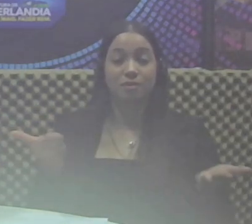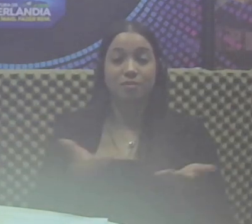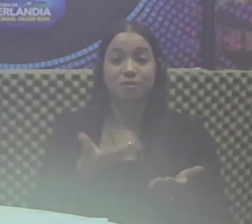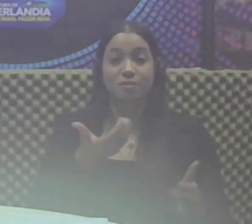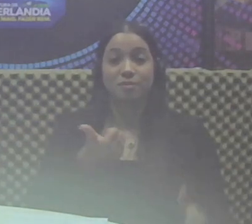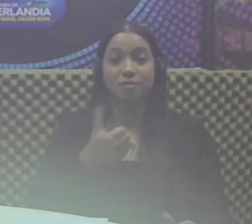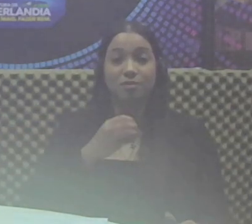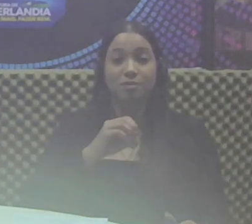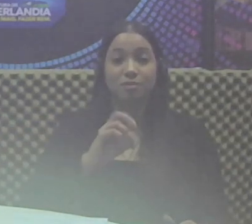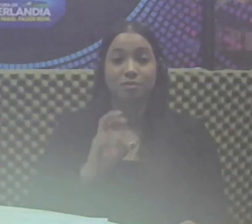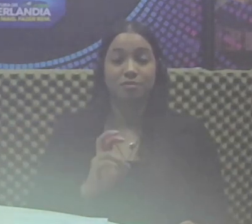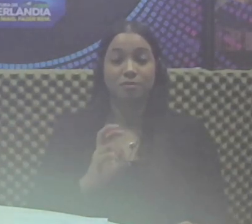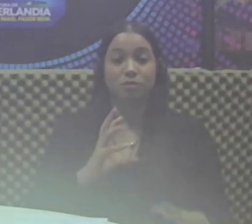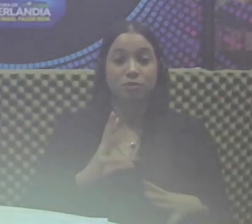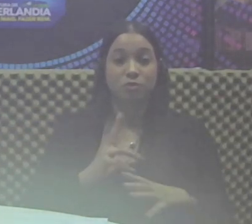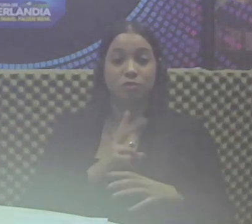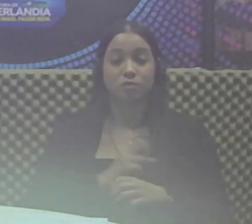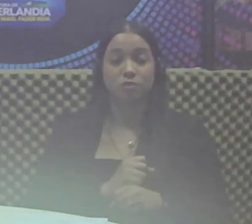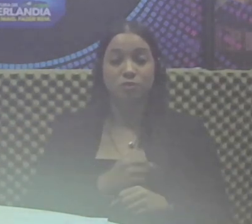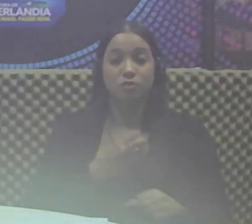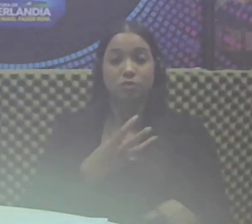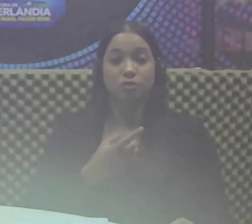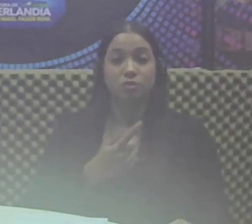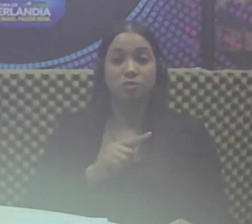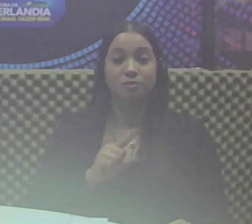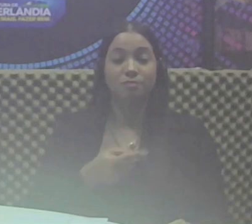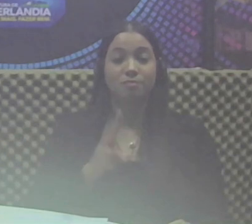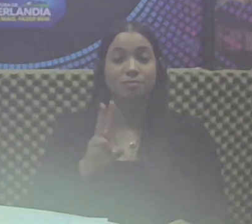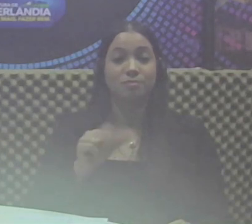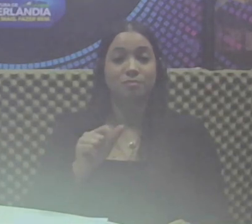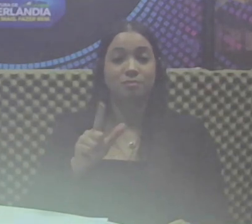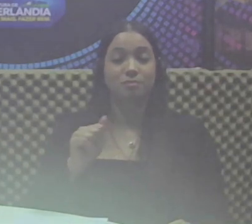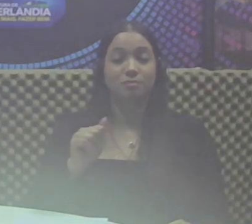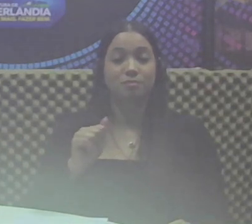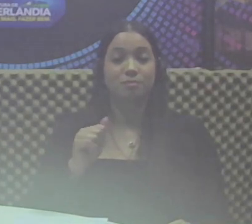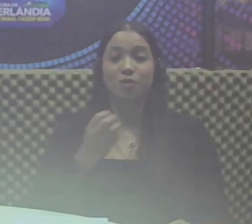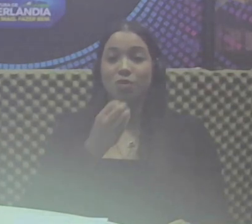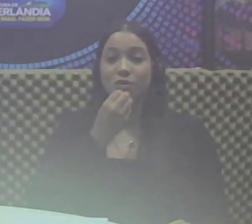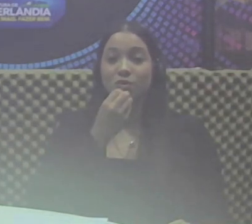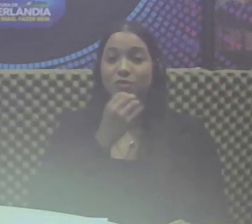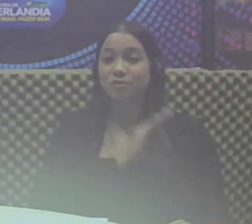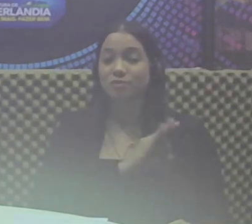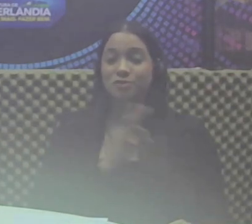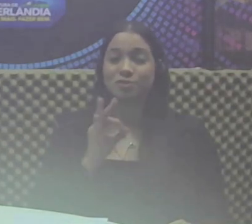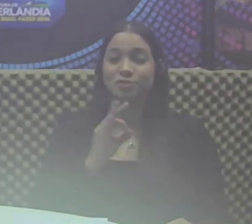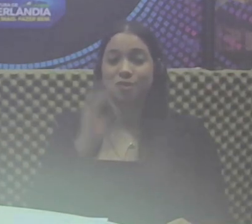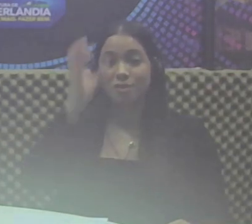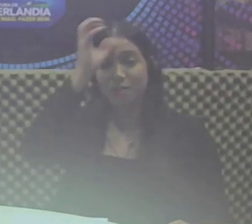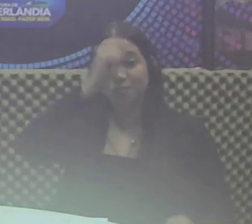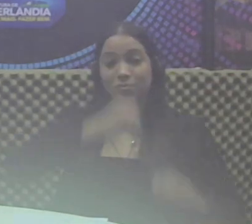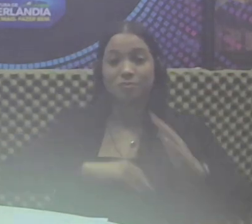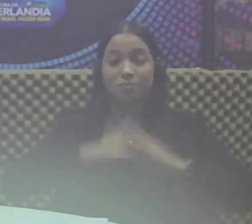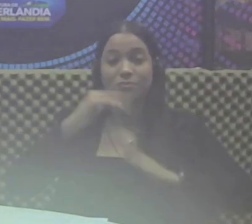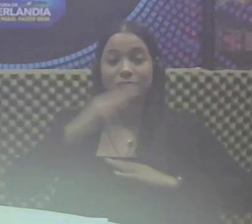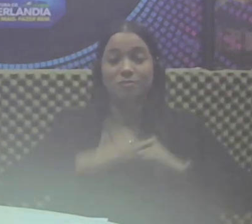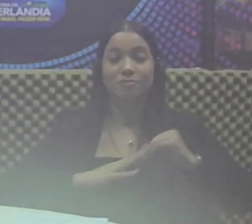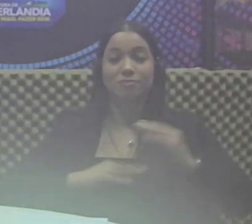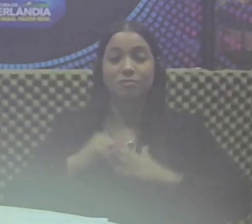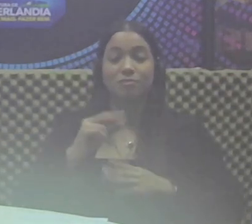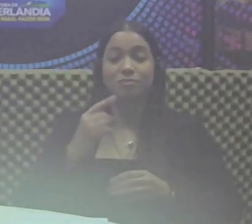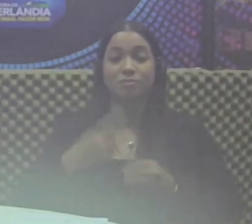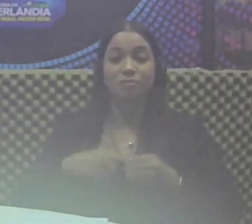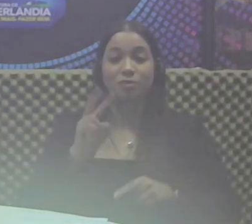105 totalizando mais de 37.000 vagas oferecidas é uma oportunidade show para quem quer aprender uma profissão uma cidade